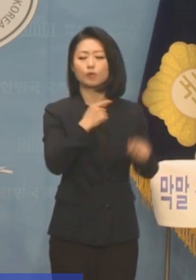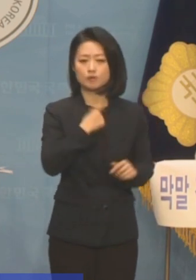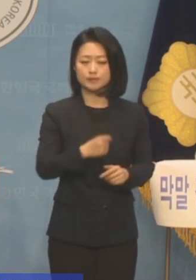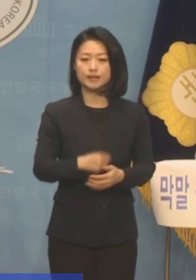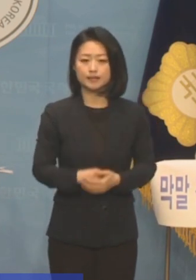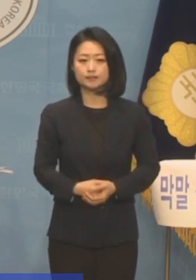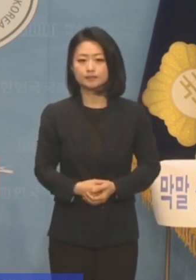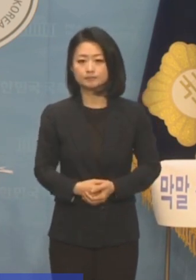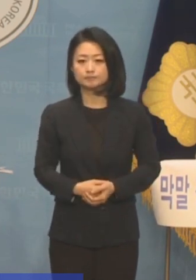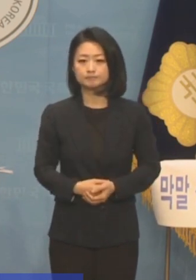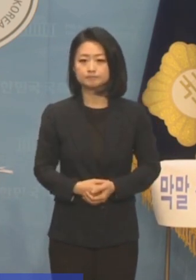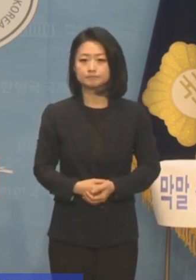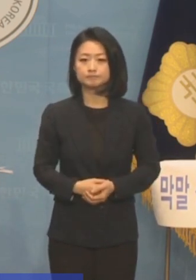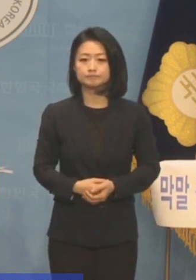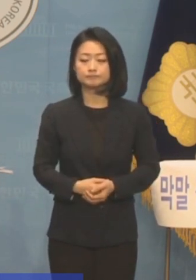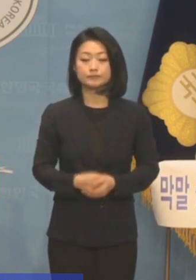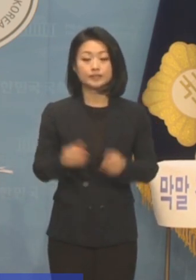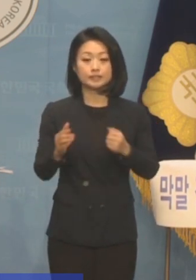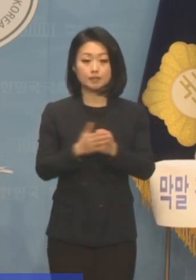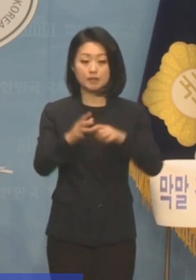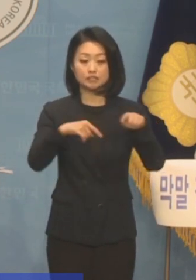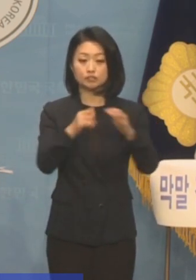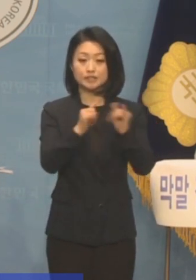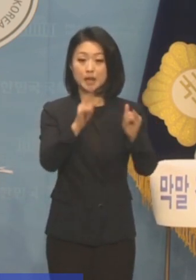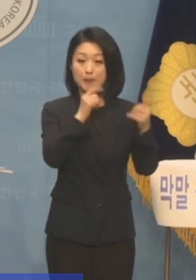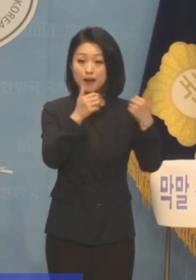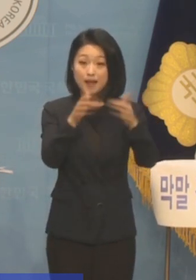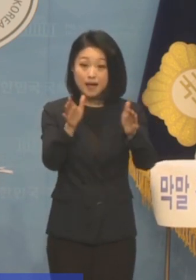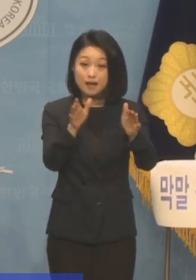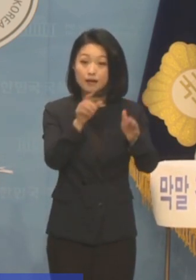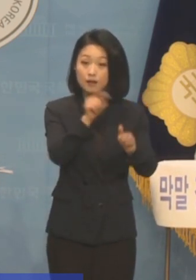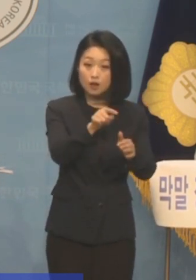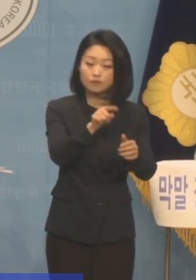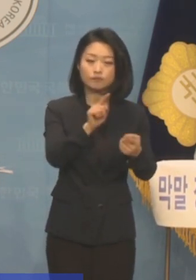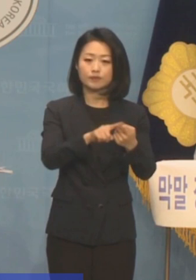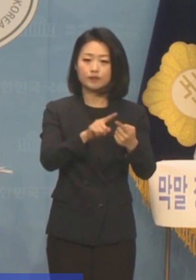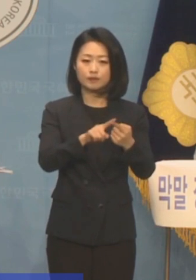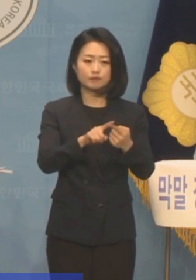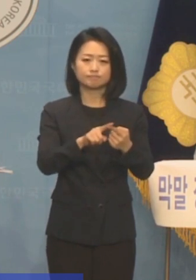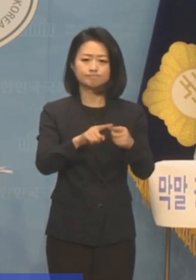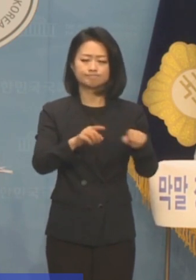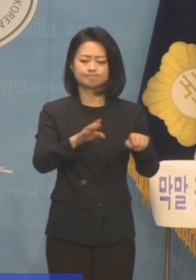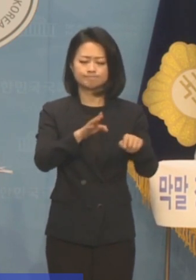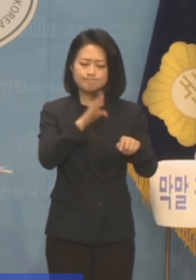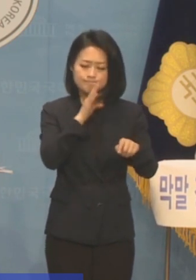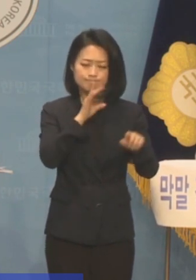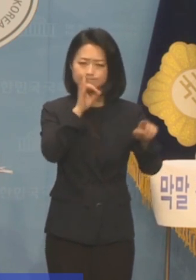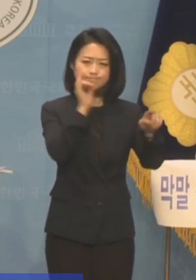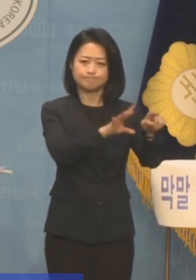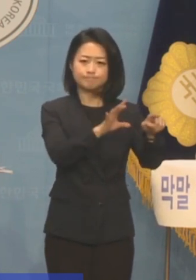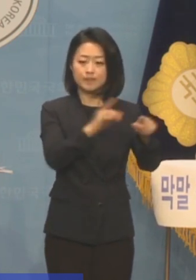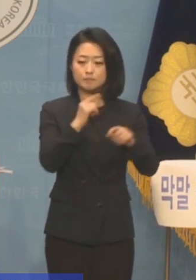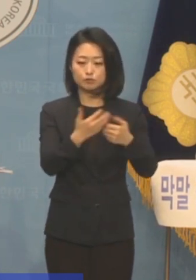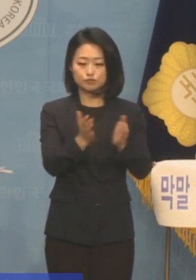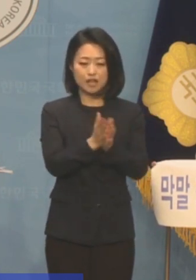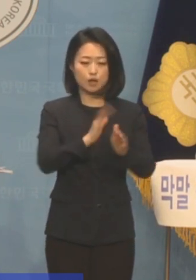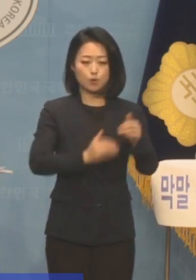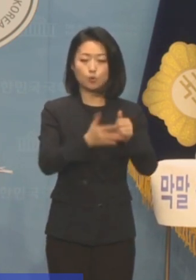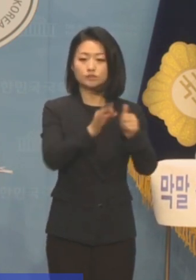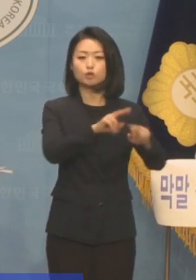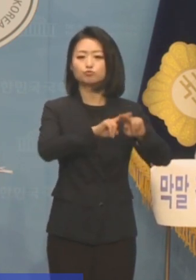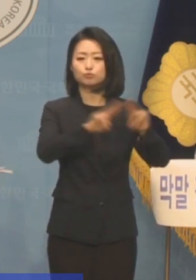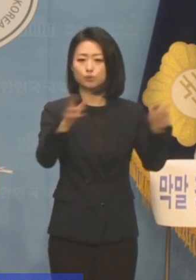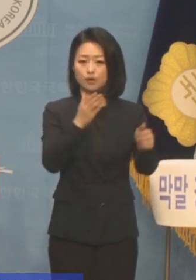한다고 생각합니다 그러므로 정치의 망언은 어떤 형태로도 정당화될 수 없으니 민주당은 공취